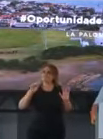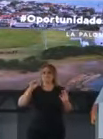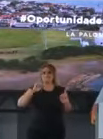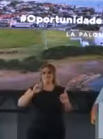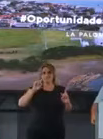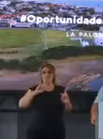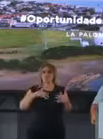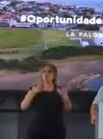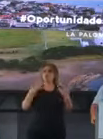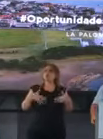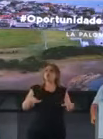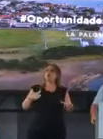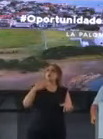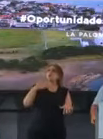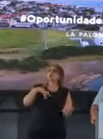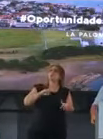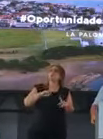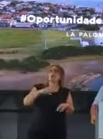cuando no quiero que me entiendan, grito.